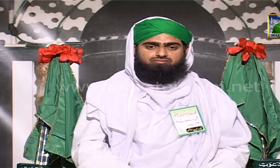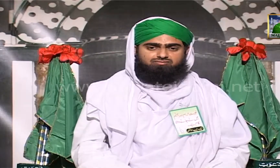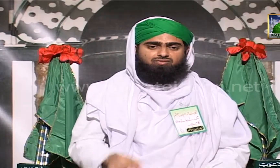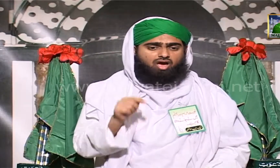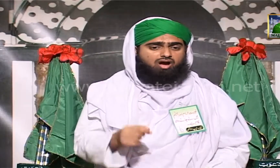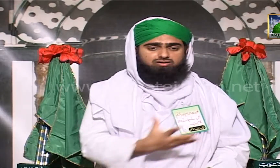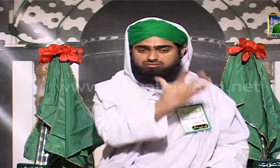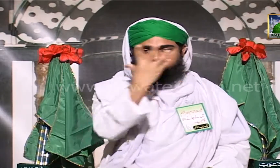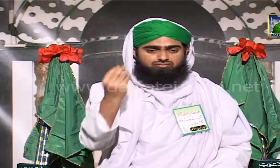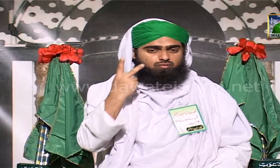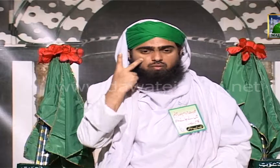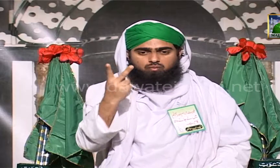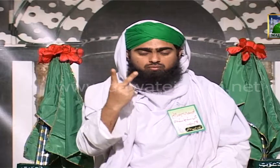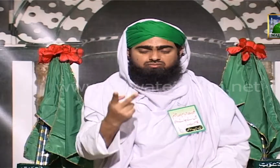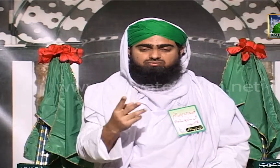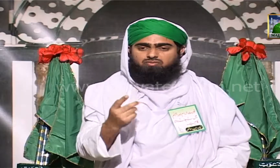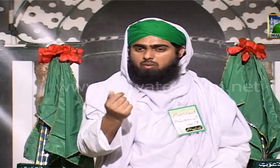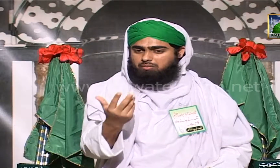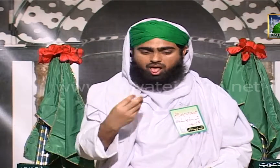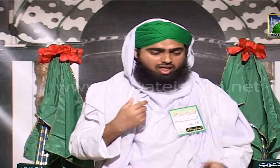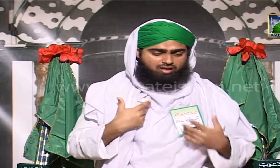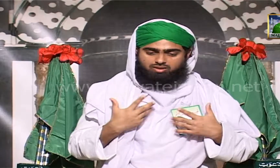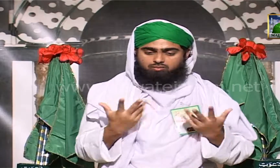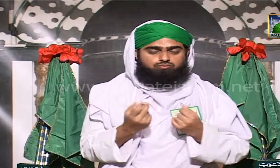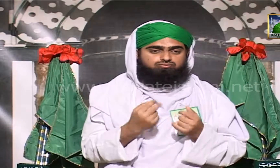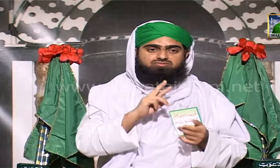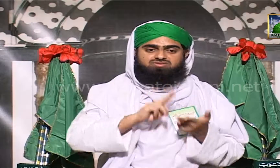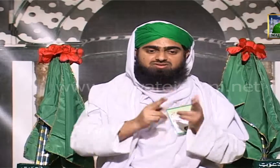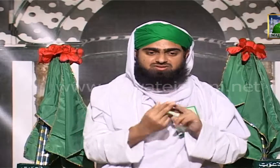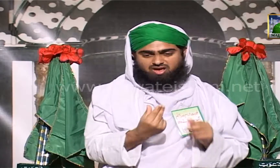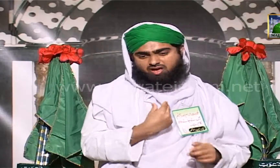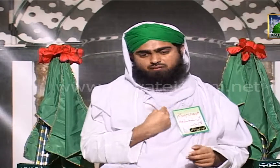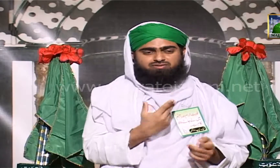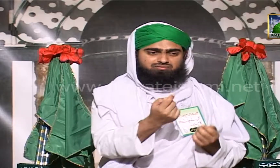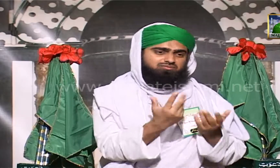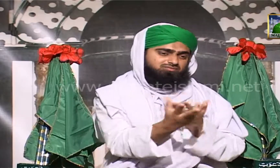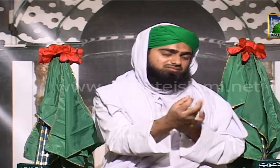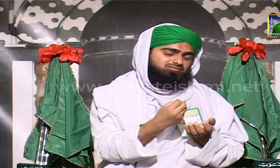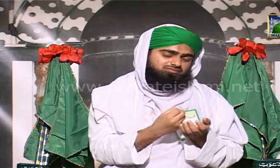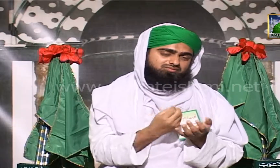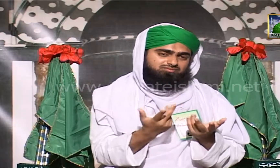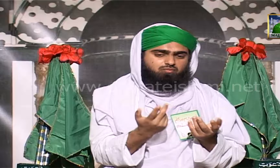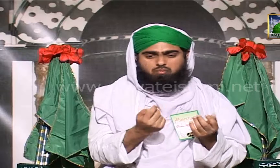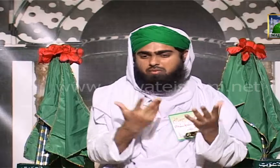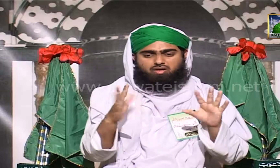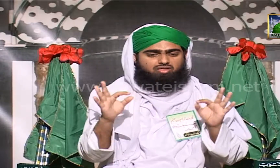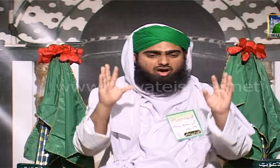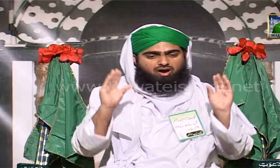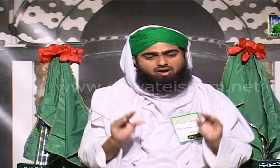گوشت پاک کے ماننے والے کے ہاتھ میں روپیہ نہ ٹھہرے نا وہ تعویذ دینے میرے پاس آتے ہیں کہ پیسہ ٹھہرتا نہیں ہے، برکت نہیں ہے۔ تو